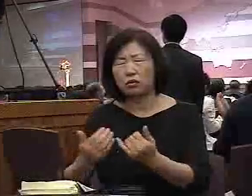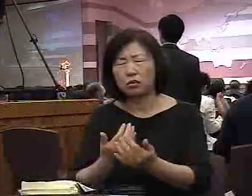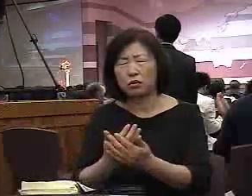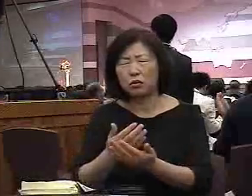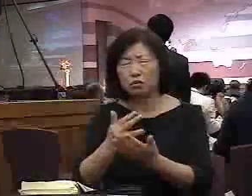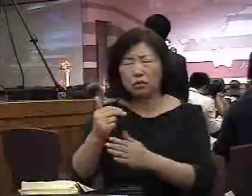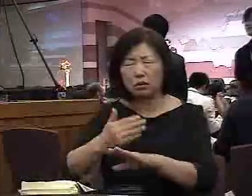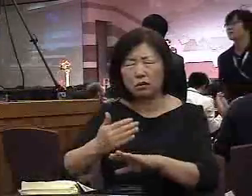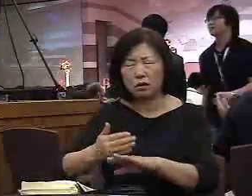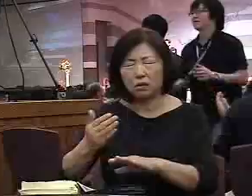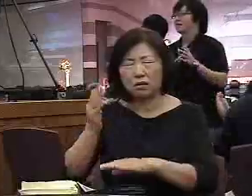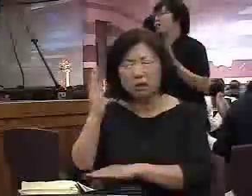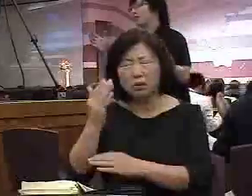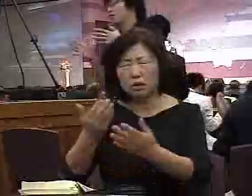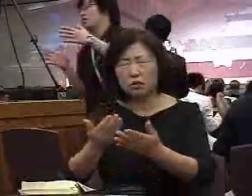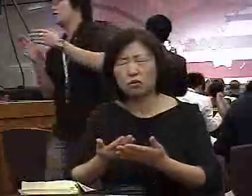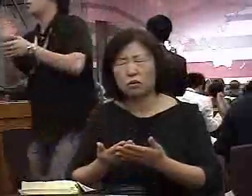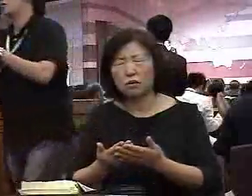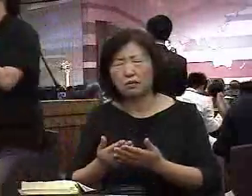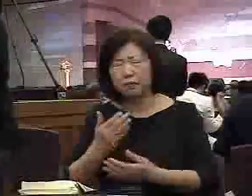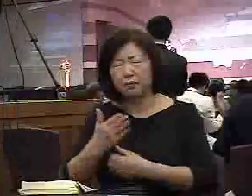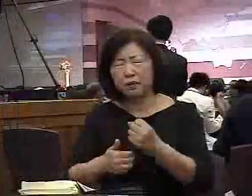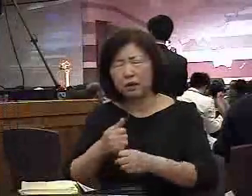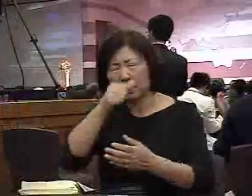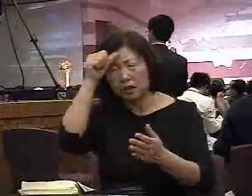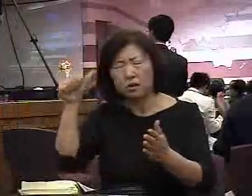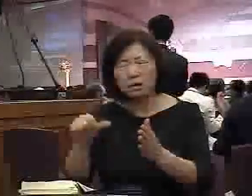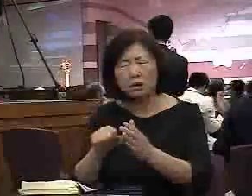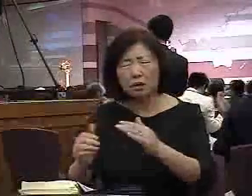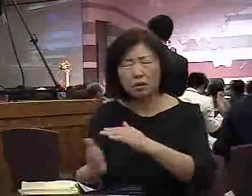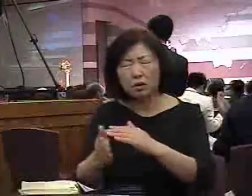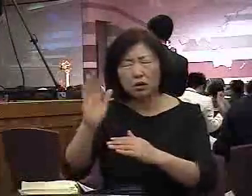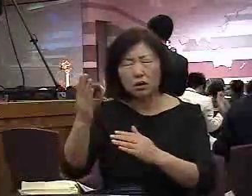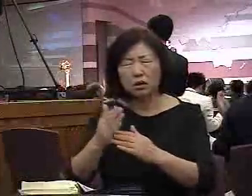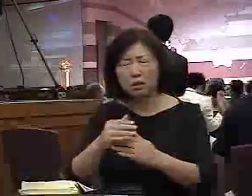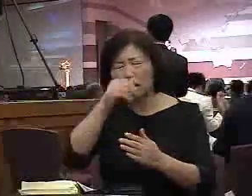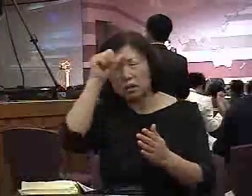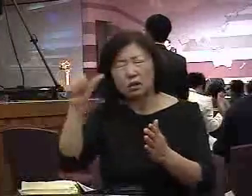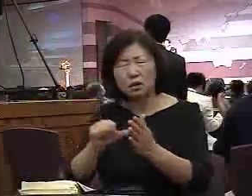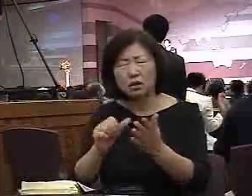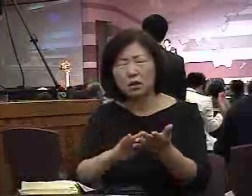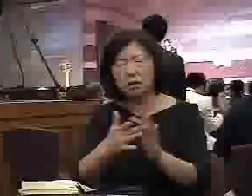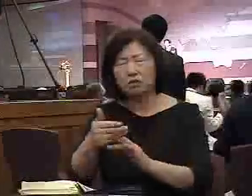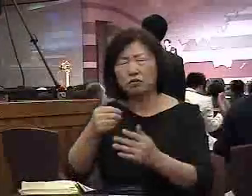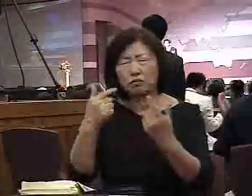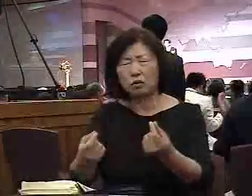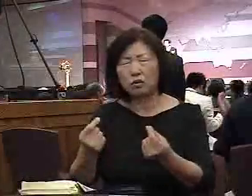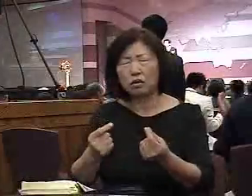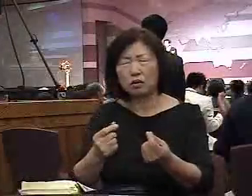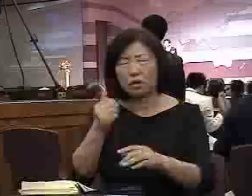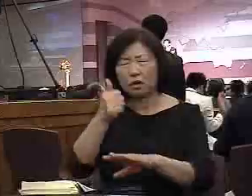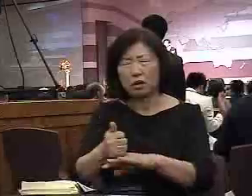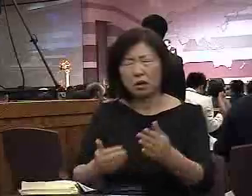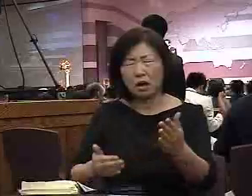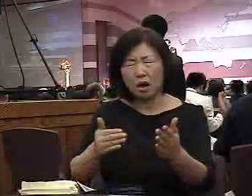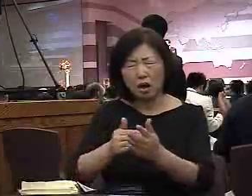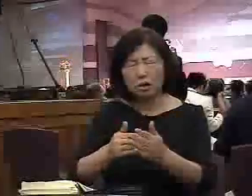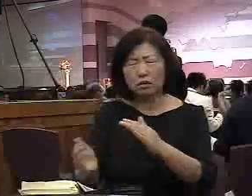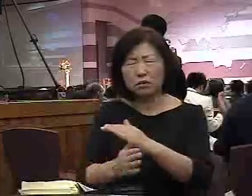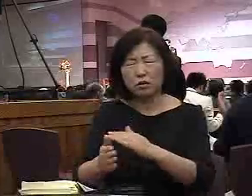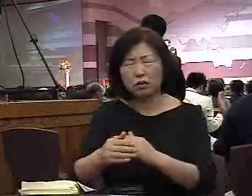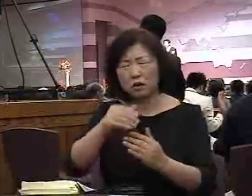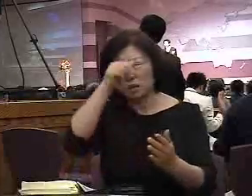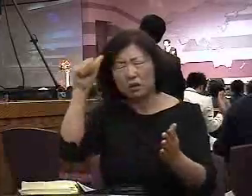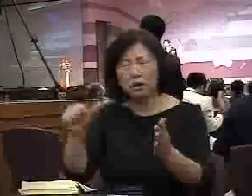주님, 감사합니다. 오늘 말씀하여 주시고, 하나님, 내 인생이 비워져야 되는 인생, 예수님처럼 끝까지 비워져야 되는 인생이 됨을